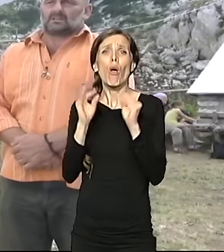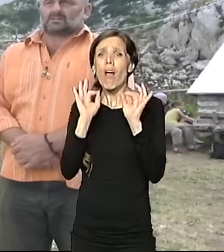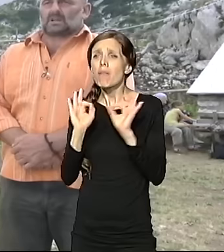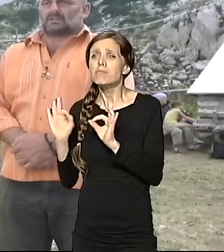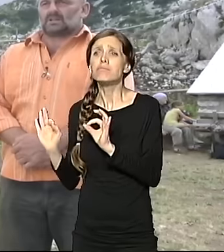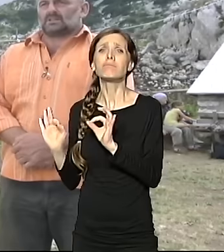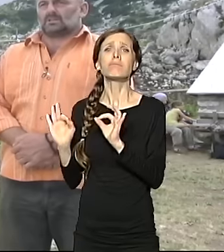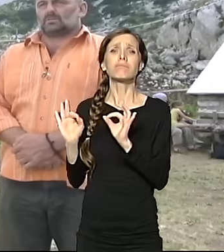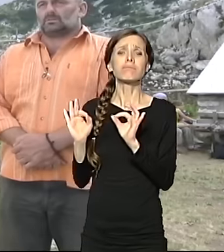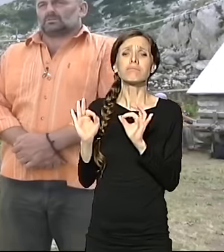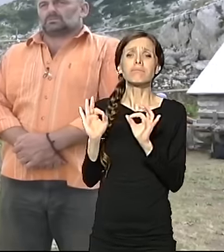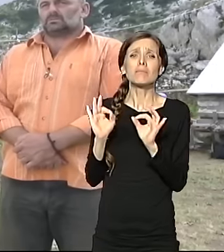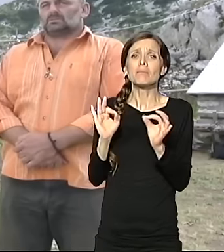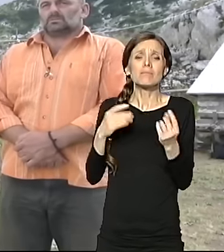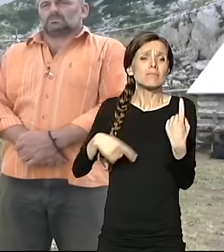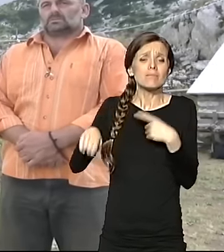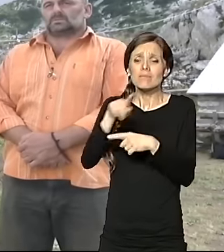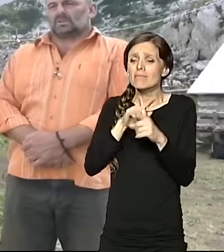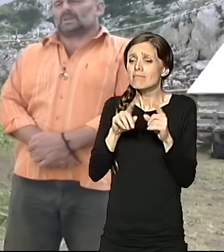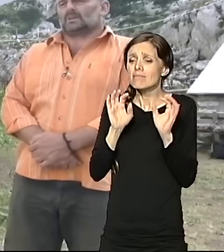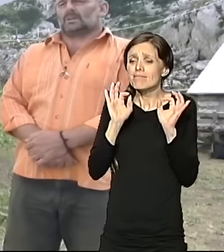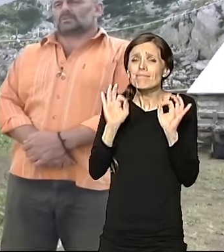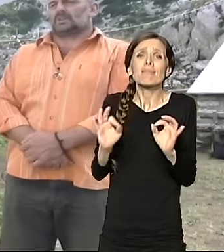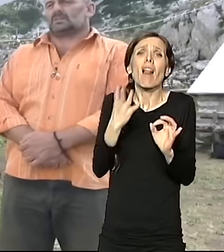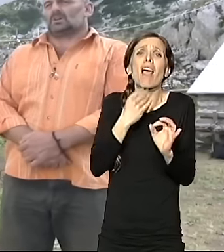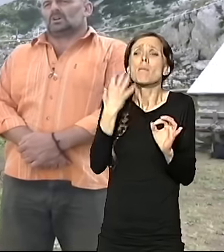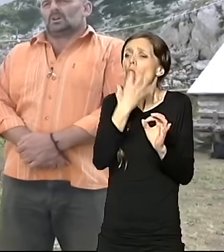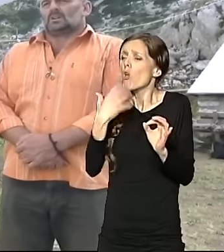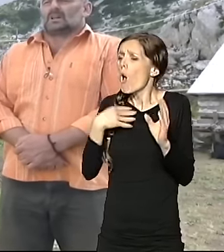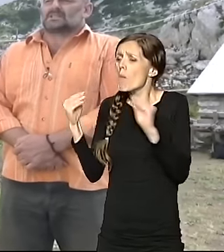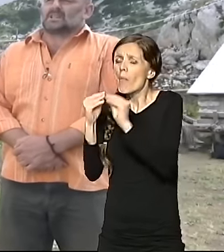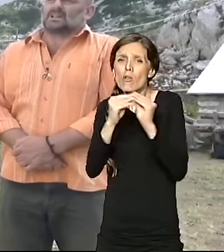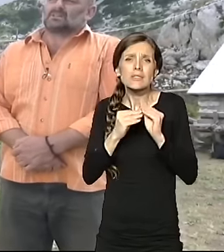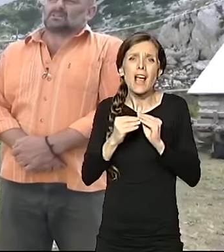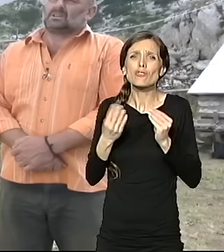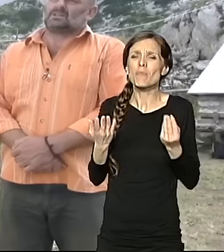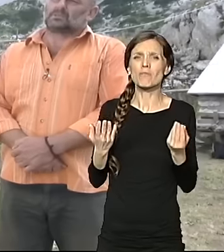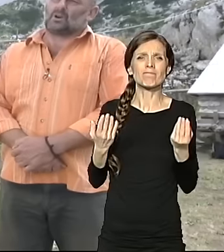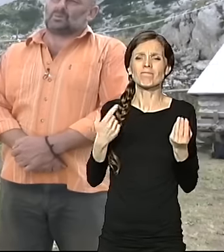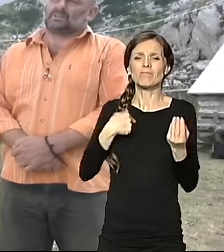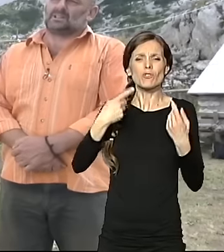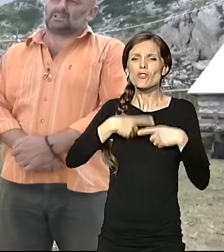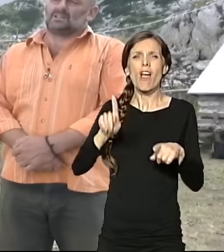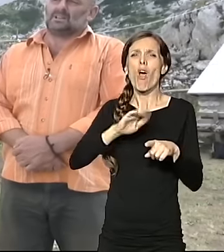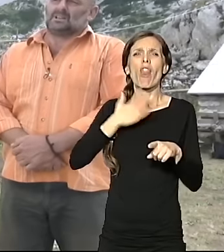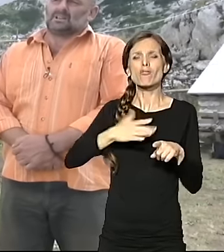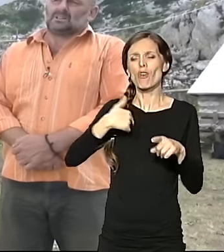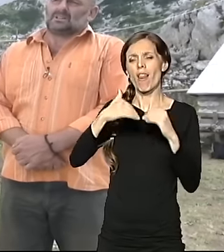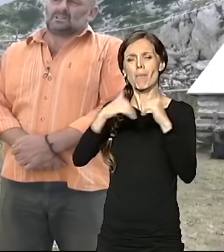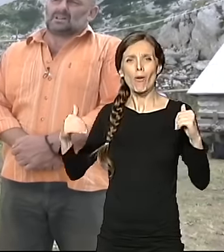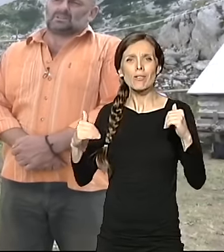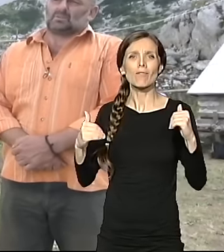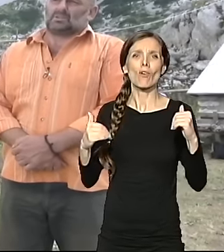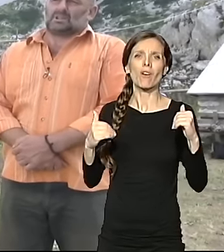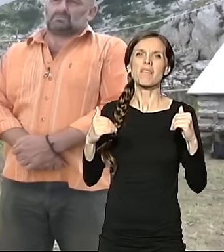šta, kako da kažem, toliko smo lijepo živimo, da nas je žao podijeliti